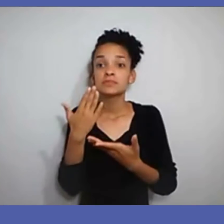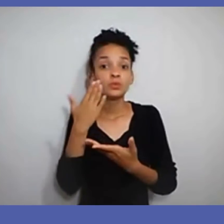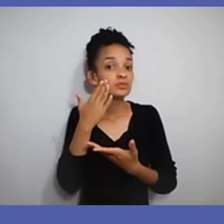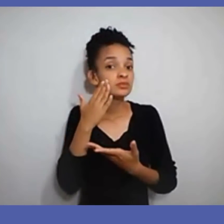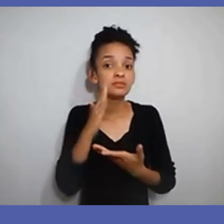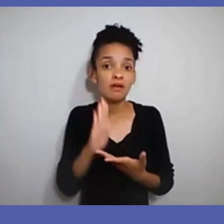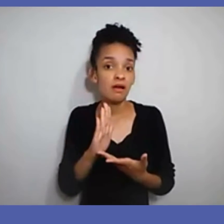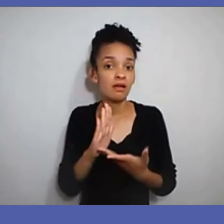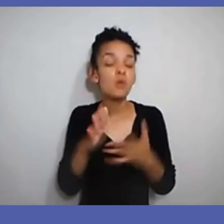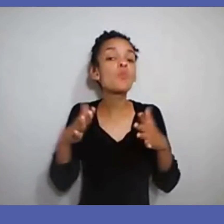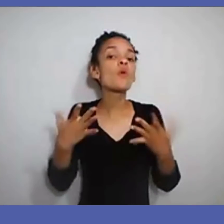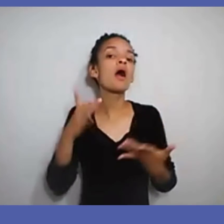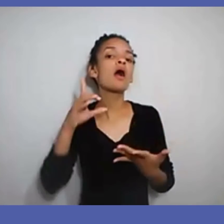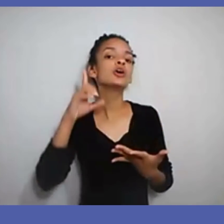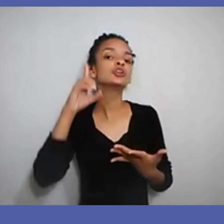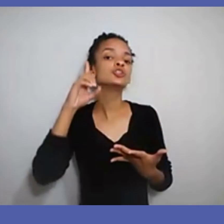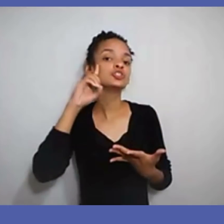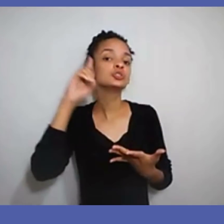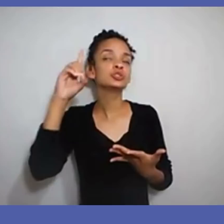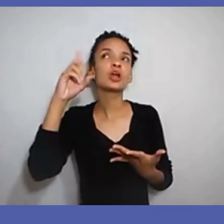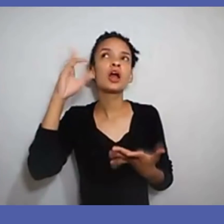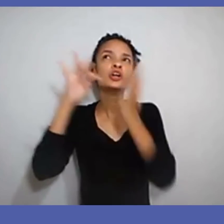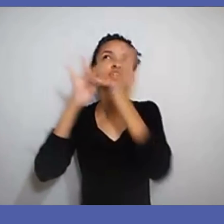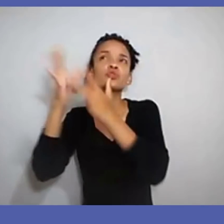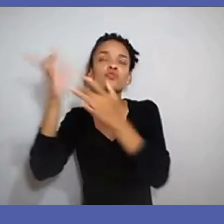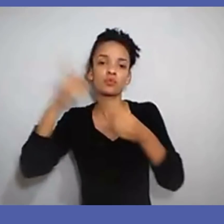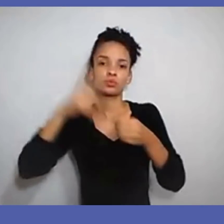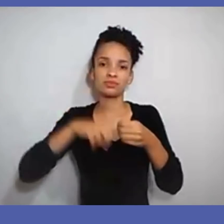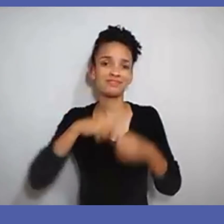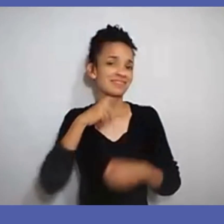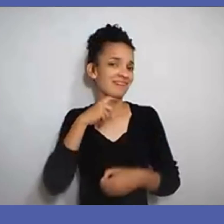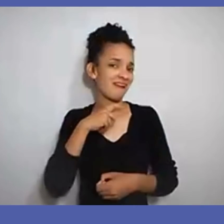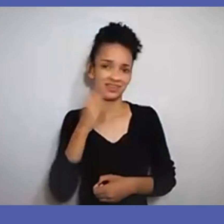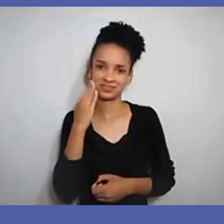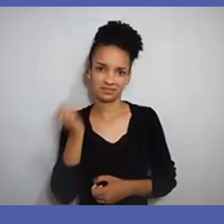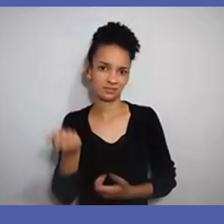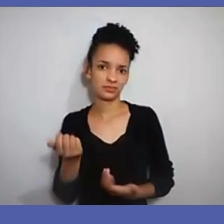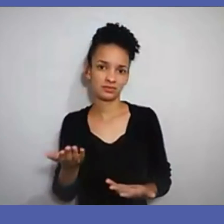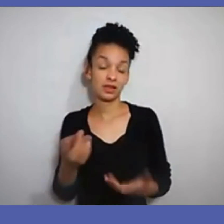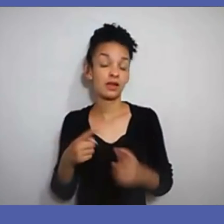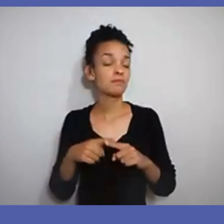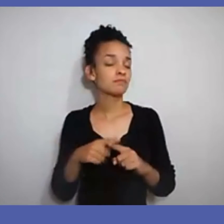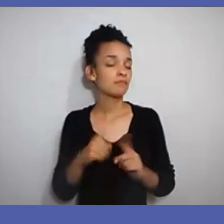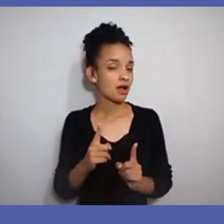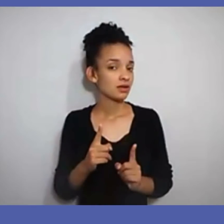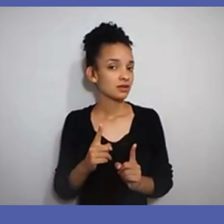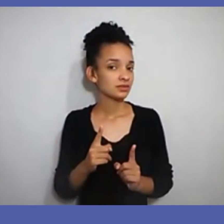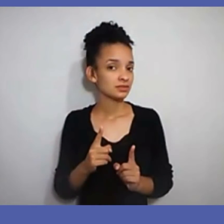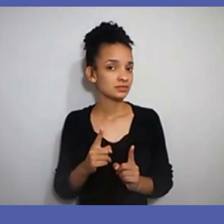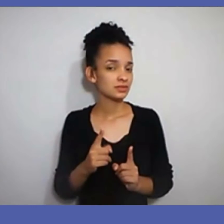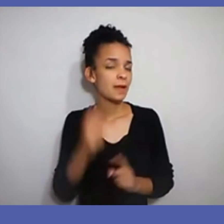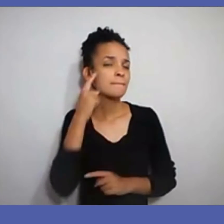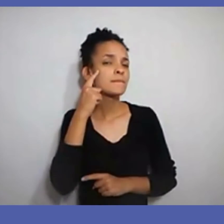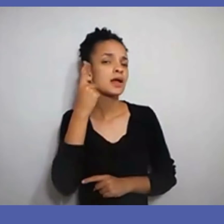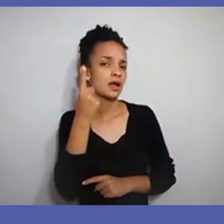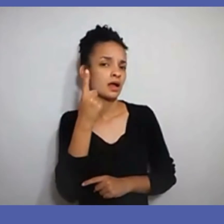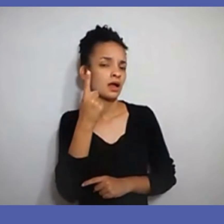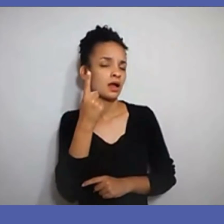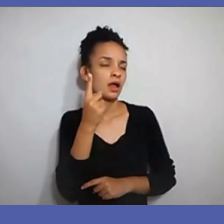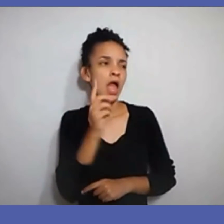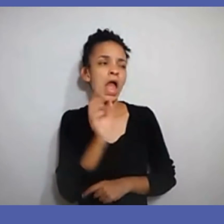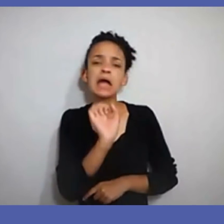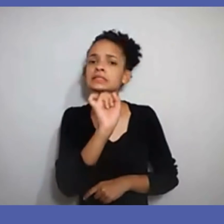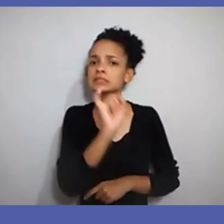o Senhor. Ninguém sabe, tá? Mas considerai isto: se o pai de família soubesse a que